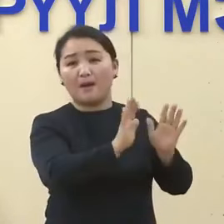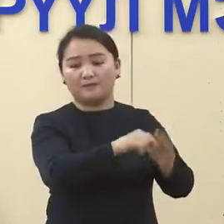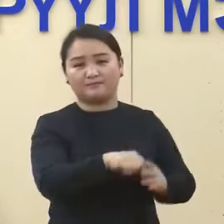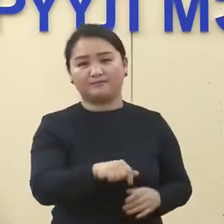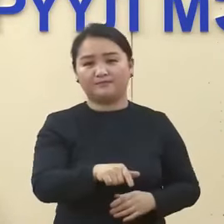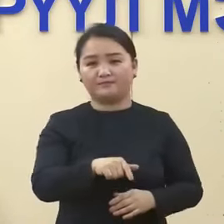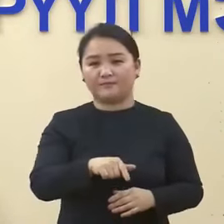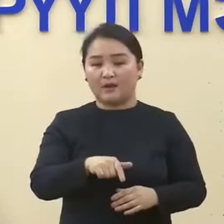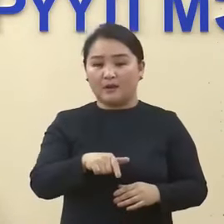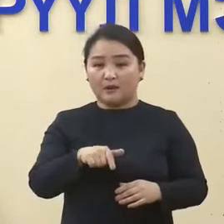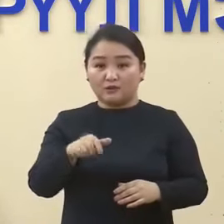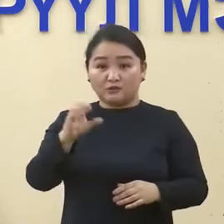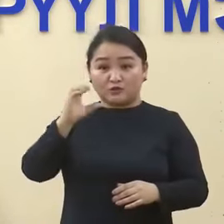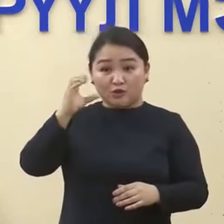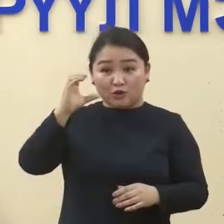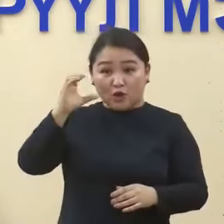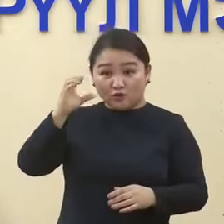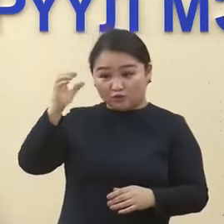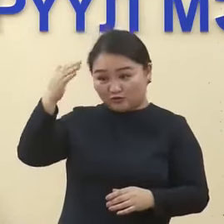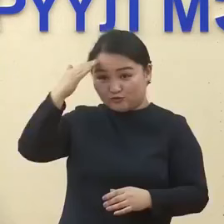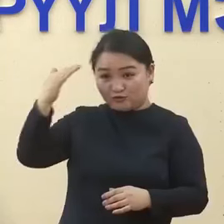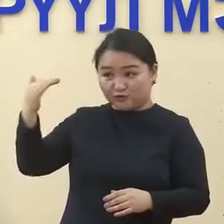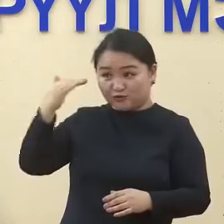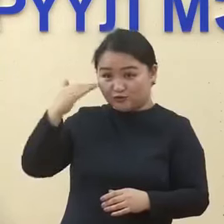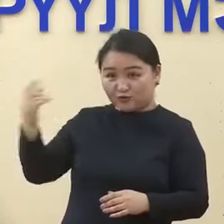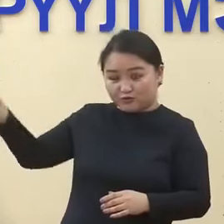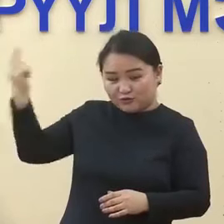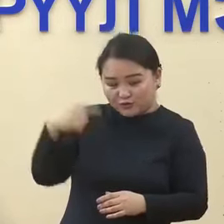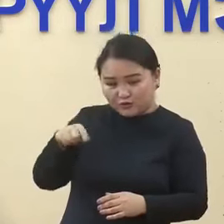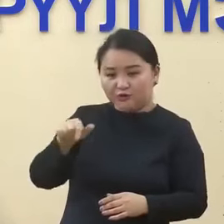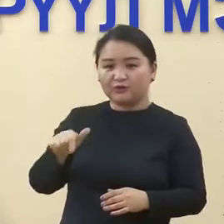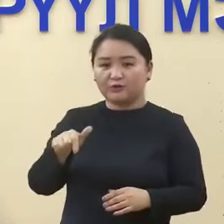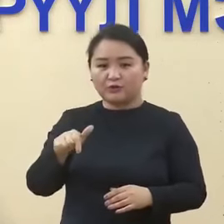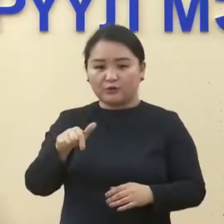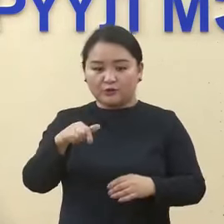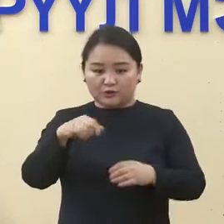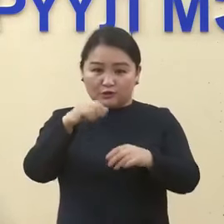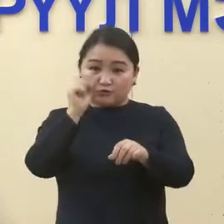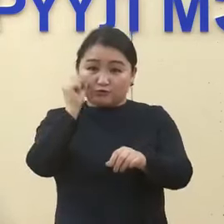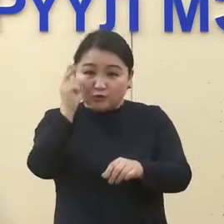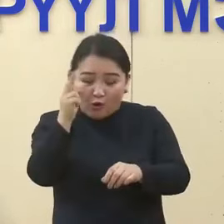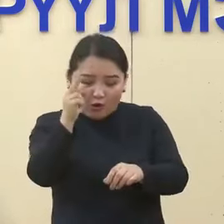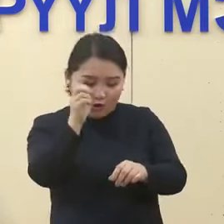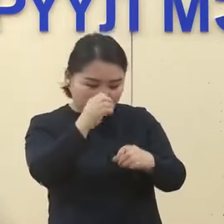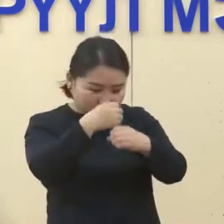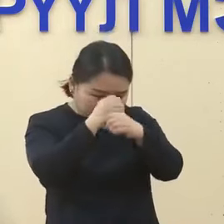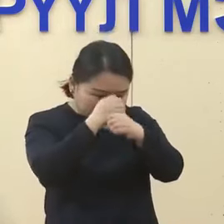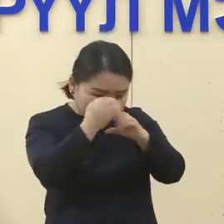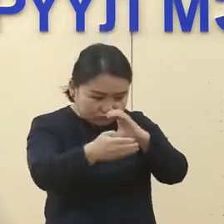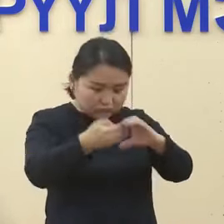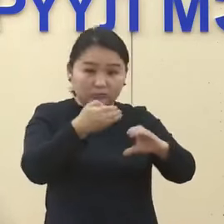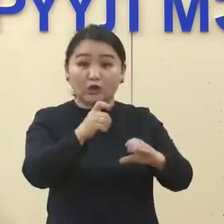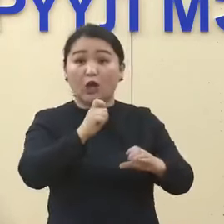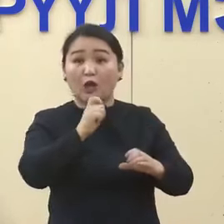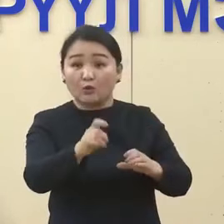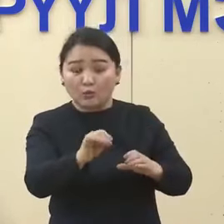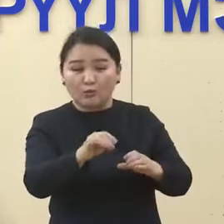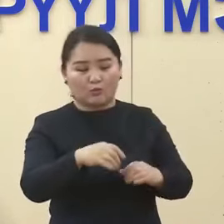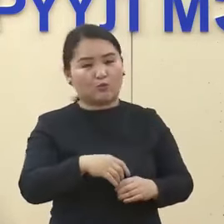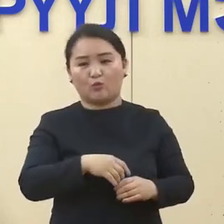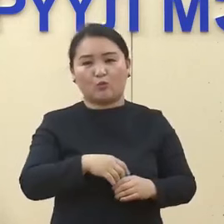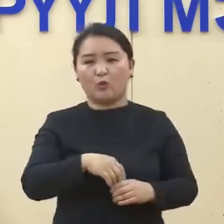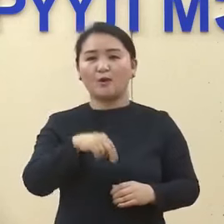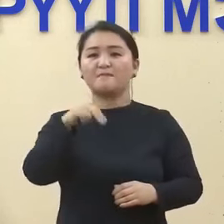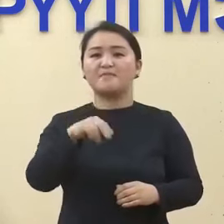хөргөвчлсөн онцлогоор биш. Солонгосоос ирж байгаа сая иргэд бол PCR хэд хоногийн өмнө өөрсдөө шинжилгээ хийлгээд шинжилгээнийхээ бичгийг